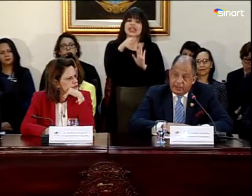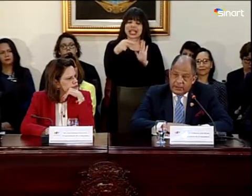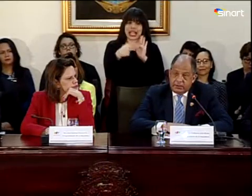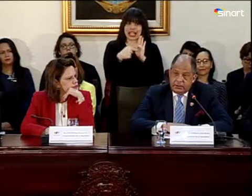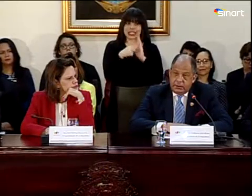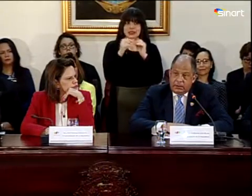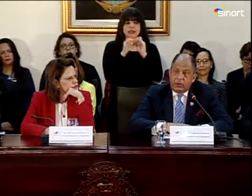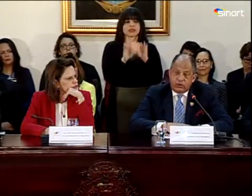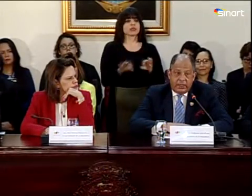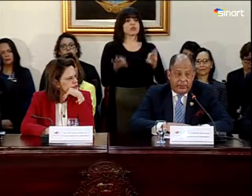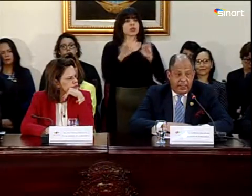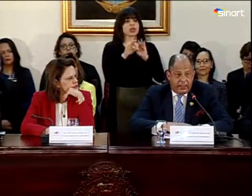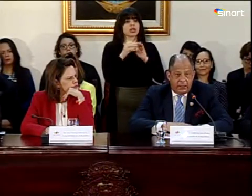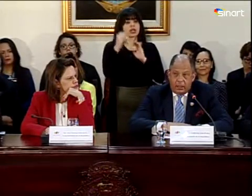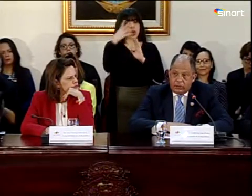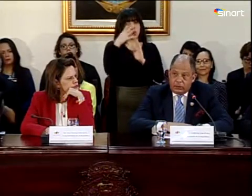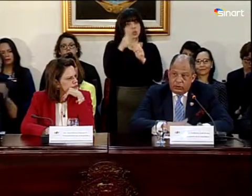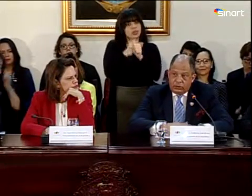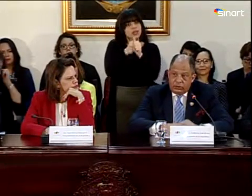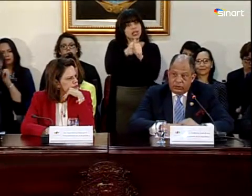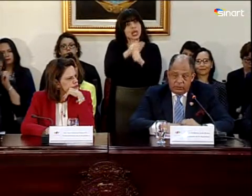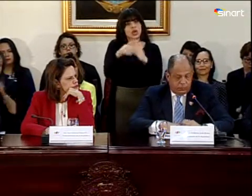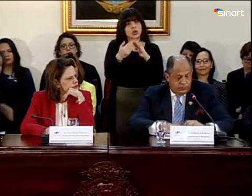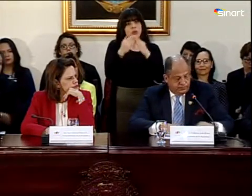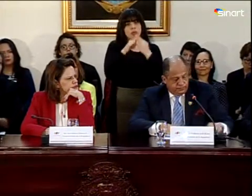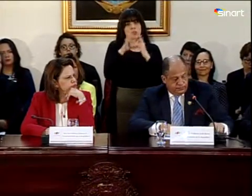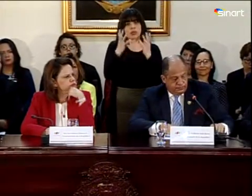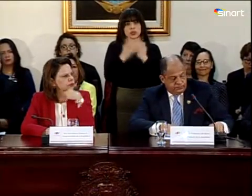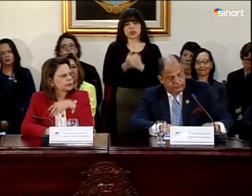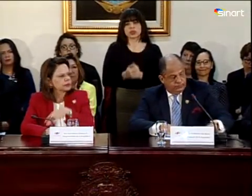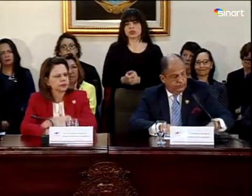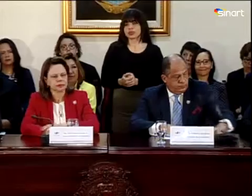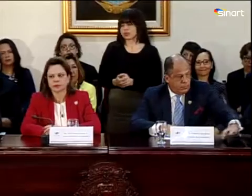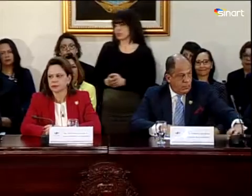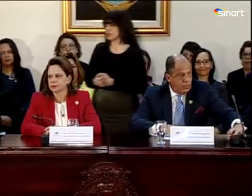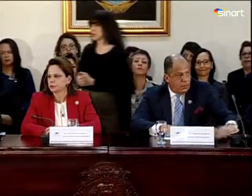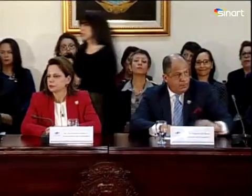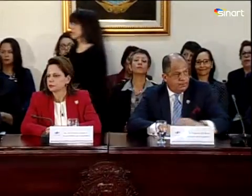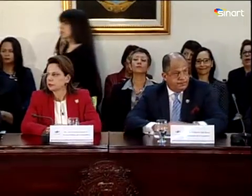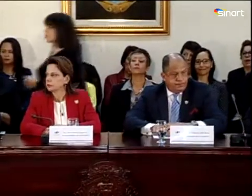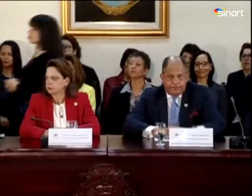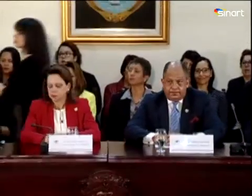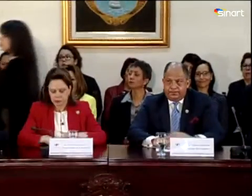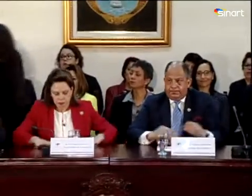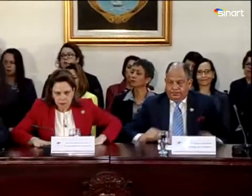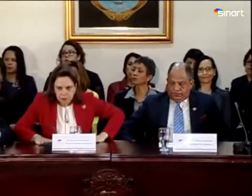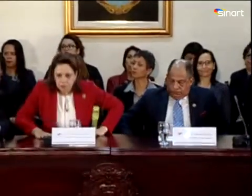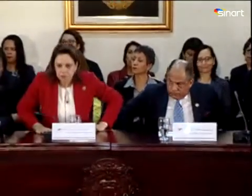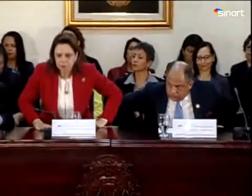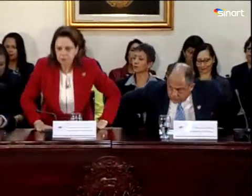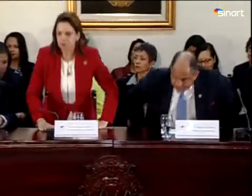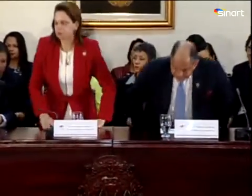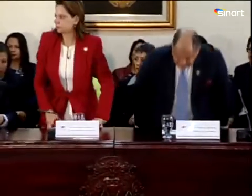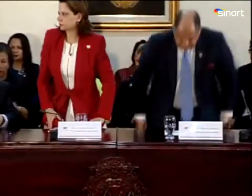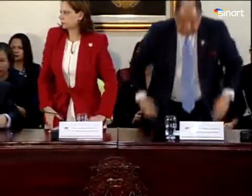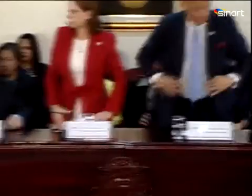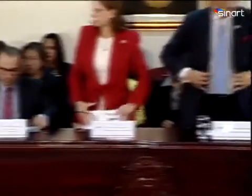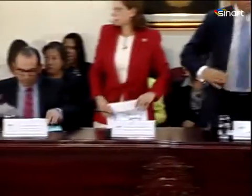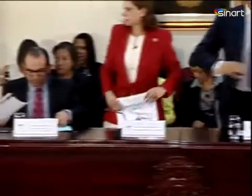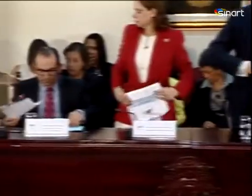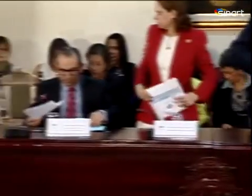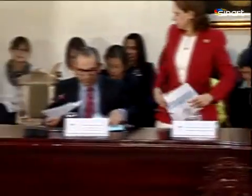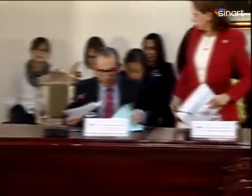de cuentas, la luz que debe guiar a todos los pueblos del mundo. Muchas gracias, colegas. Recordarles que hoy a las 3 de